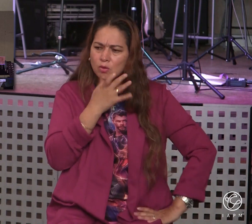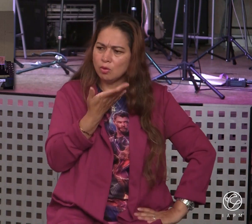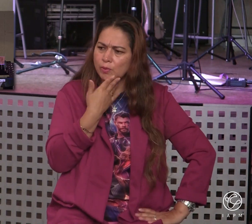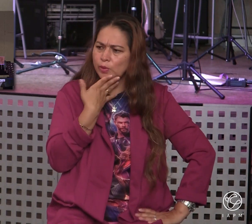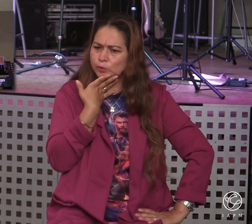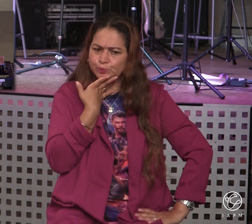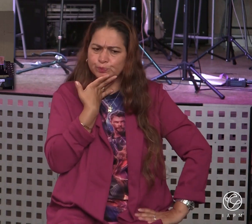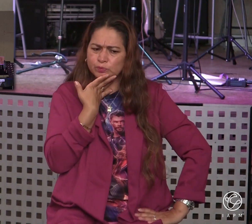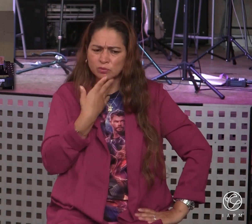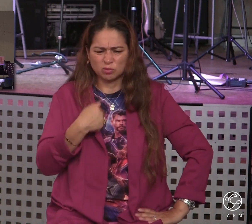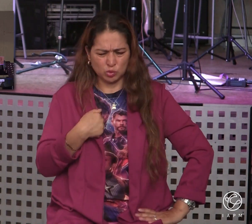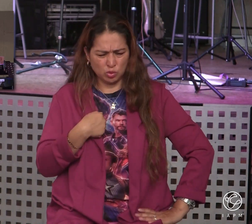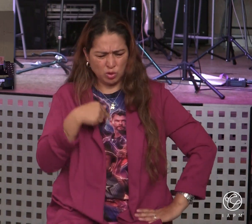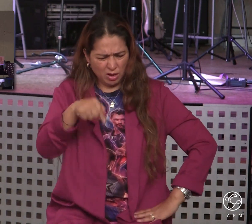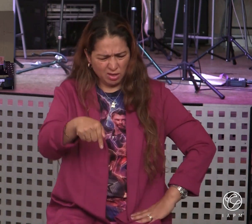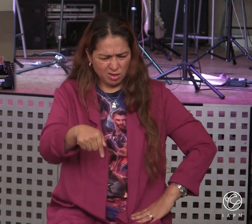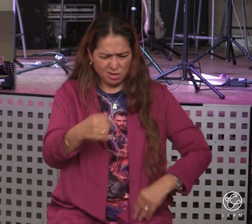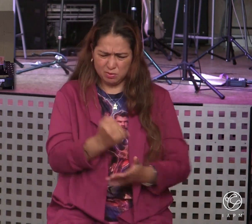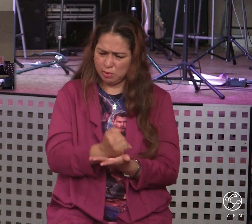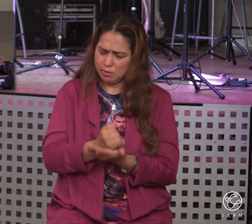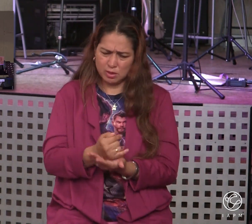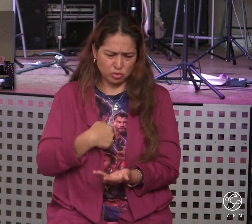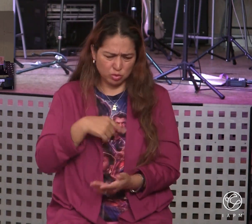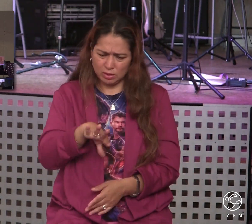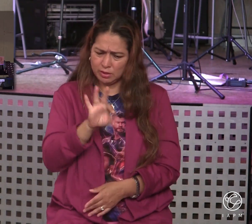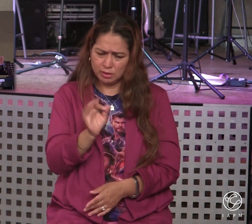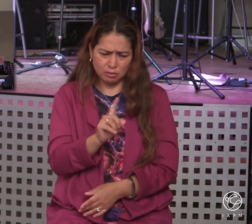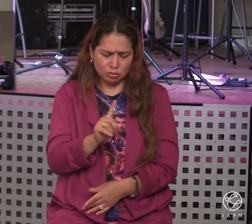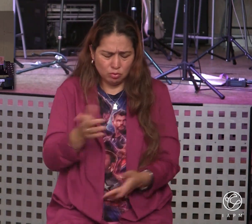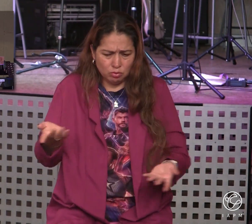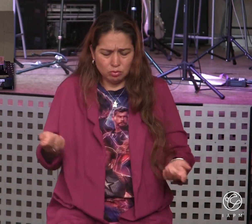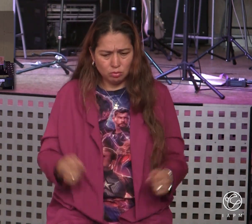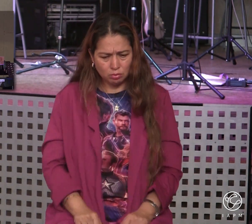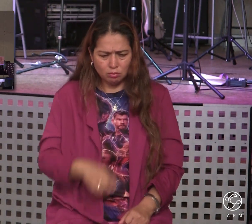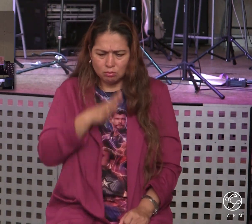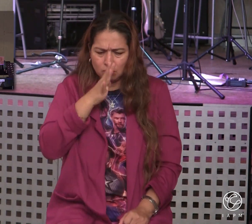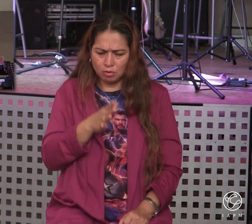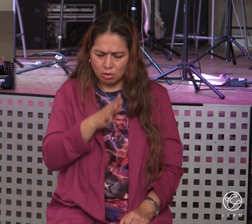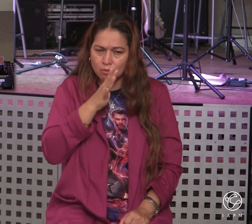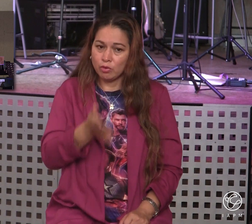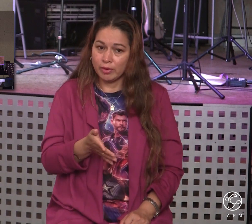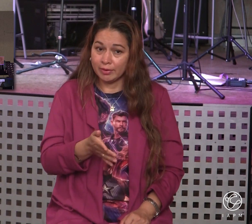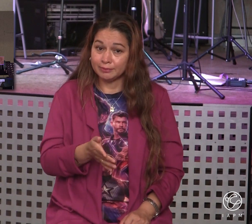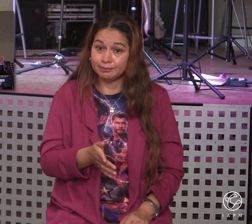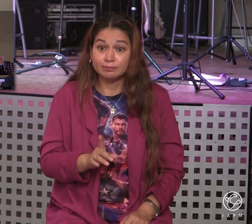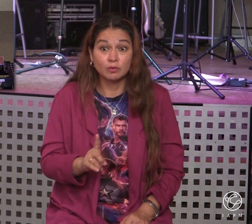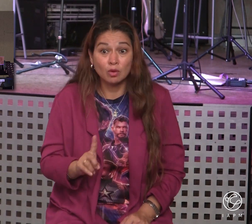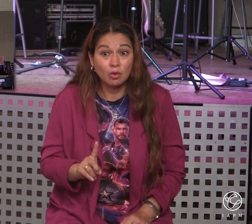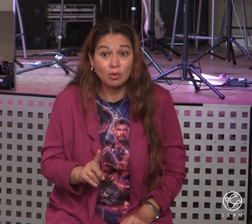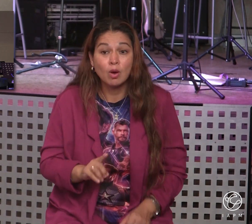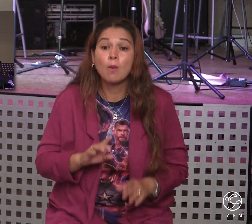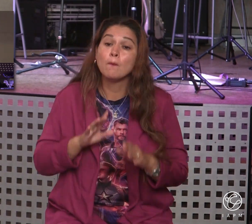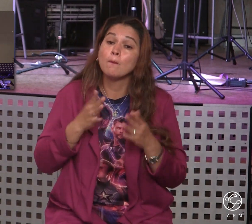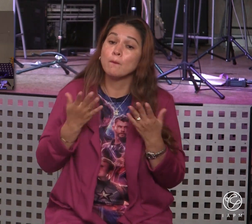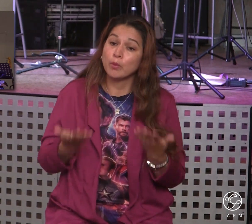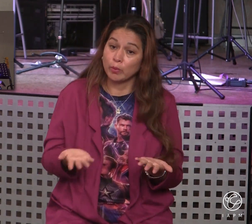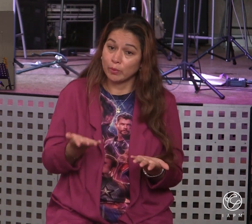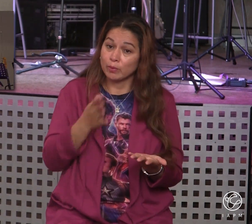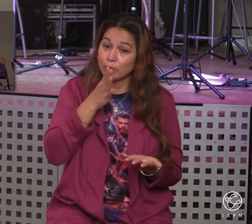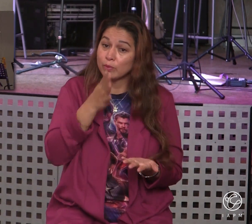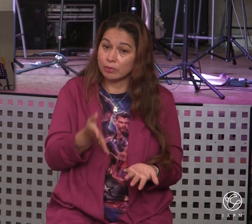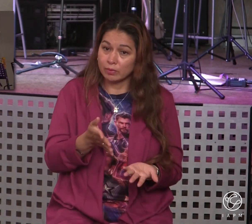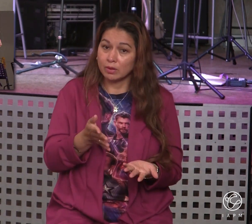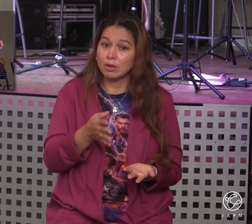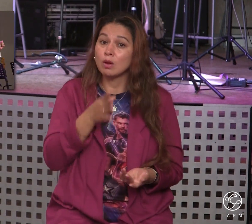las buscamos nosotros mismos, pero no estoy hablando de eso. Ellos están en la perfecta voluntad del Señor. El Señor les ha dicho, mira, quiero